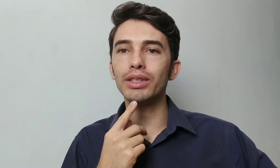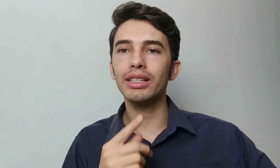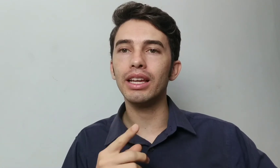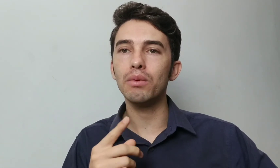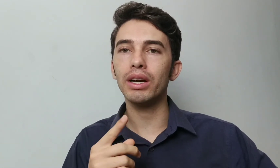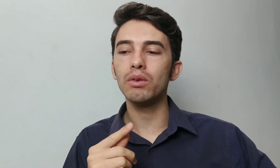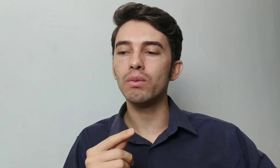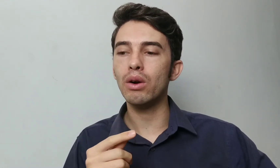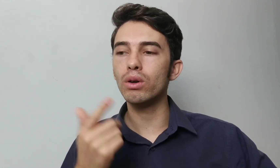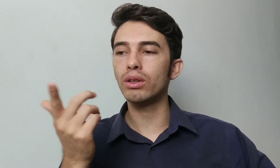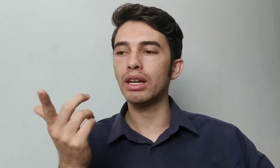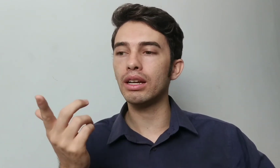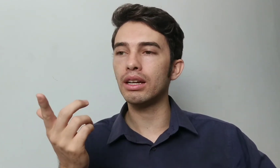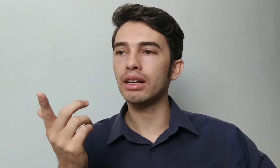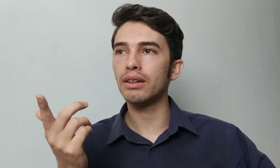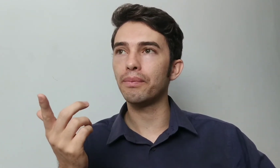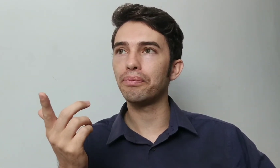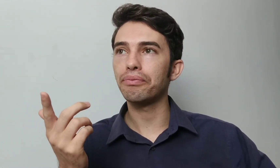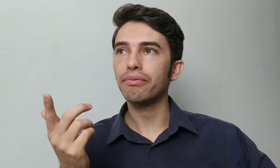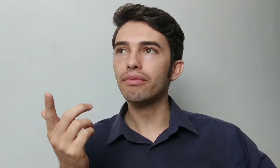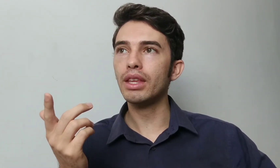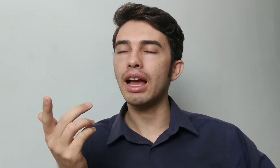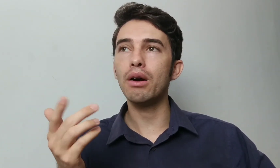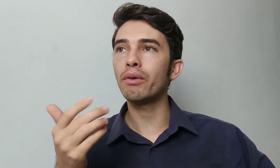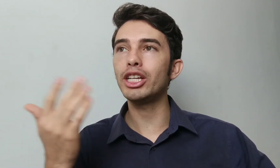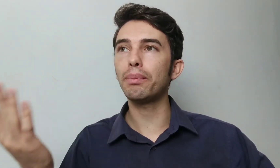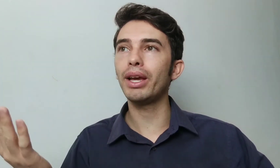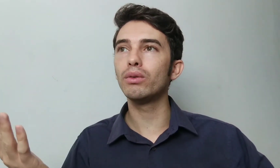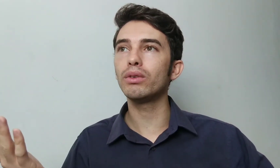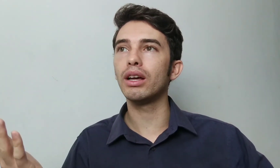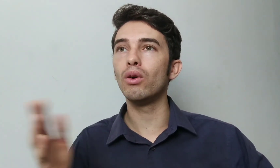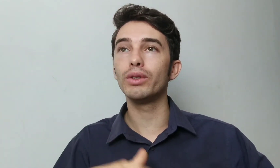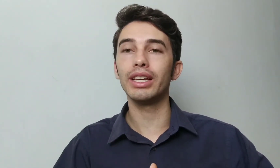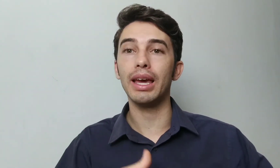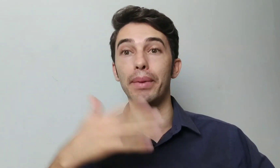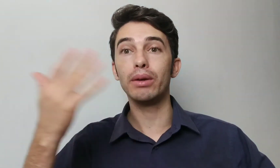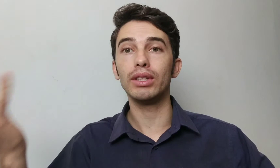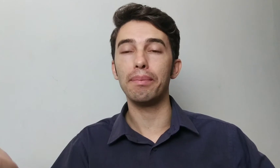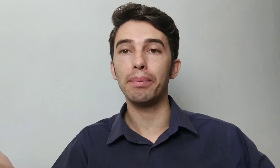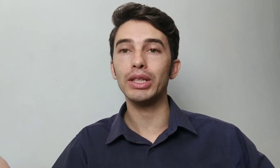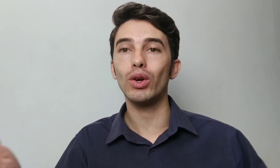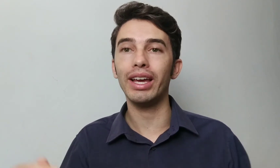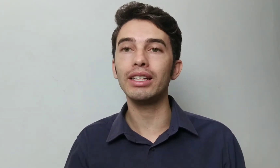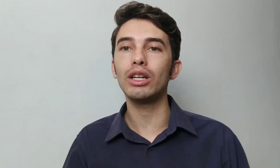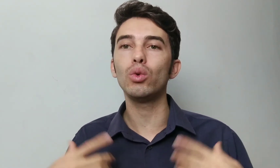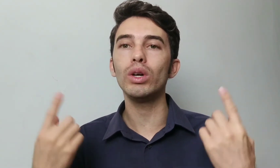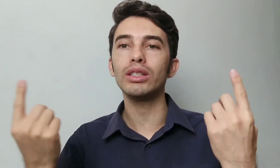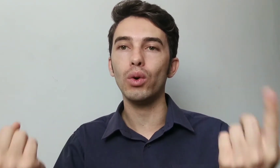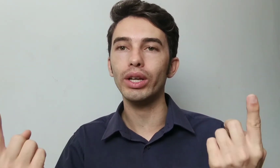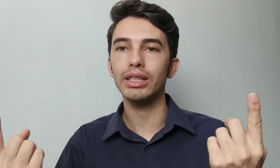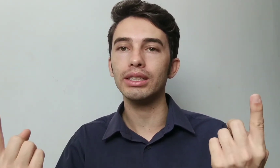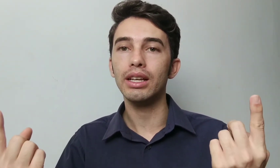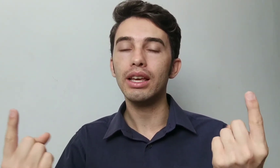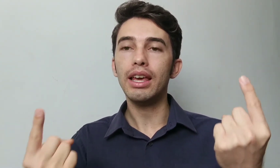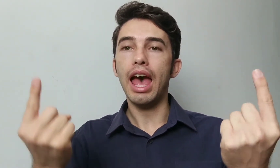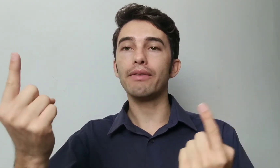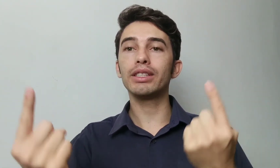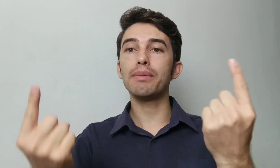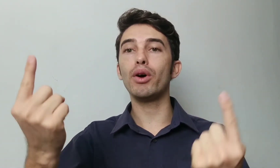tem uma outra... Alguém te pergunta ou você quer perguntar para a pessoa entre duas coisas. Aí você pode